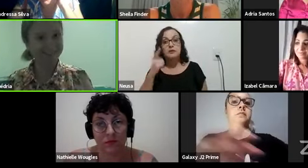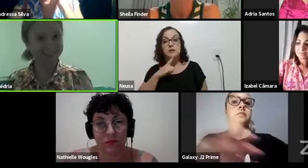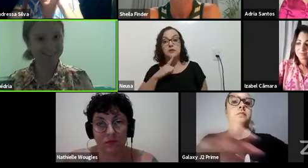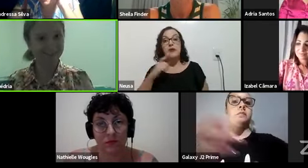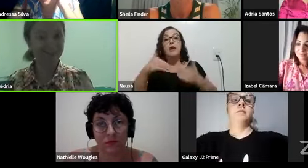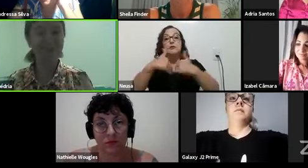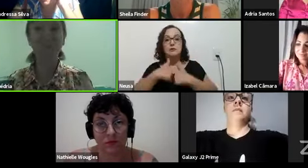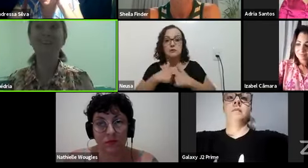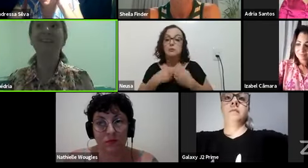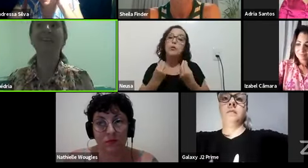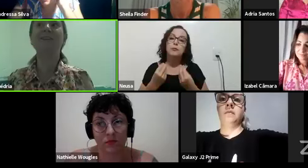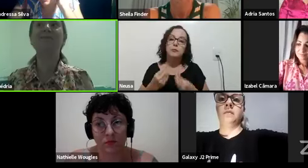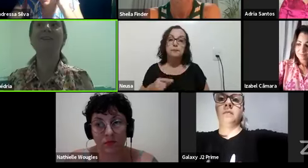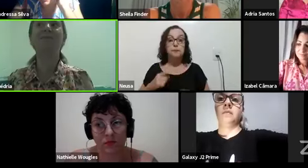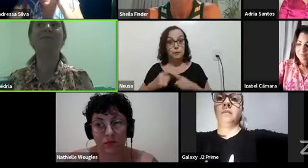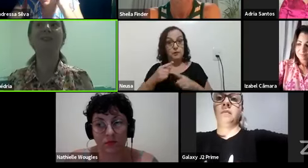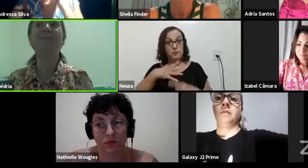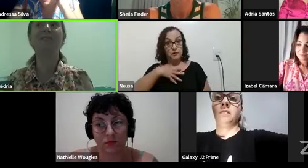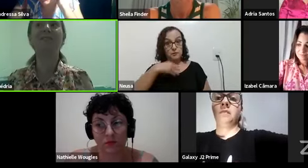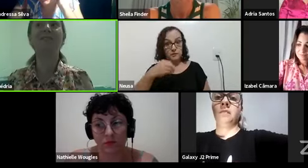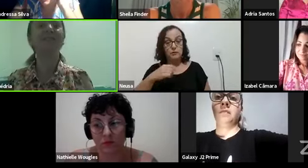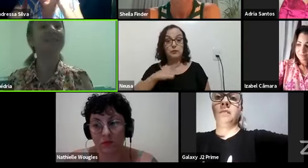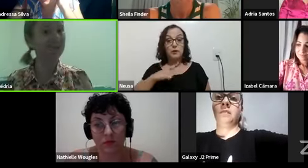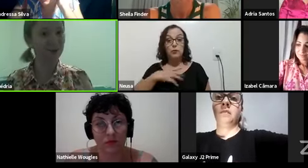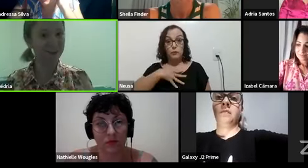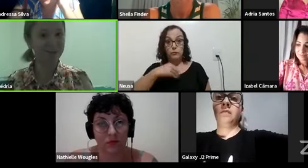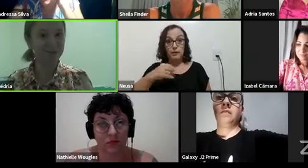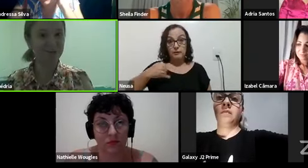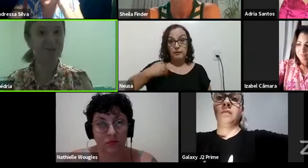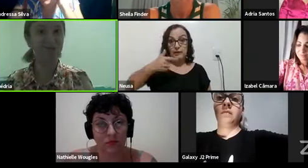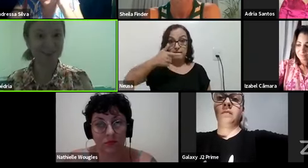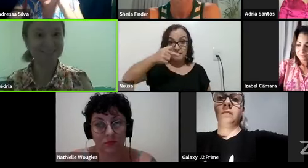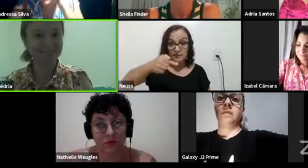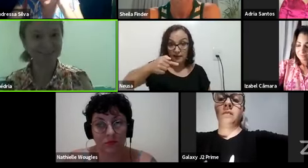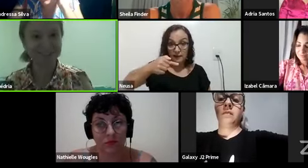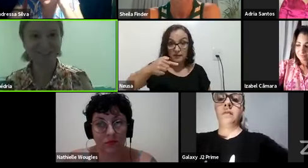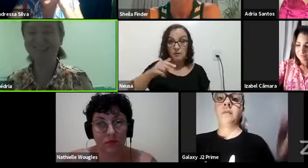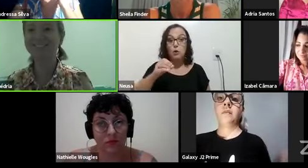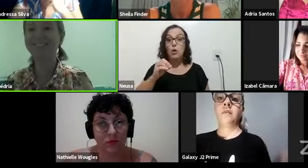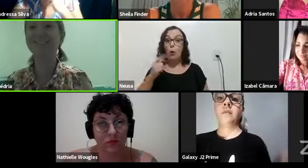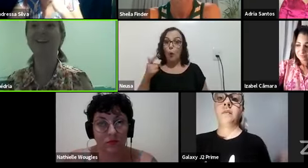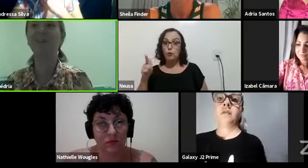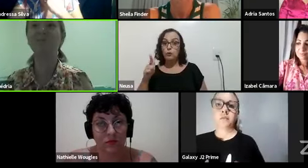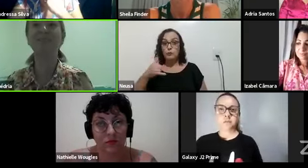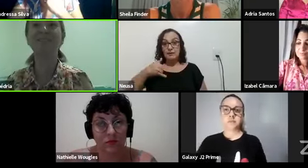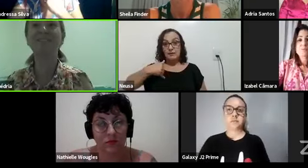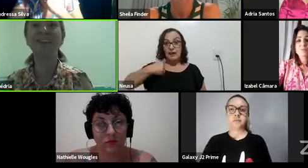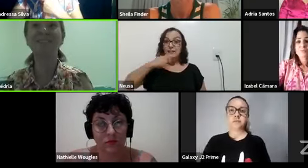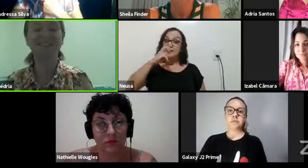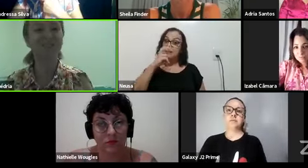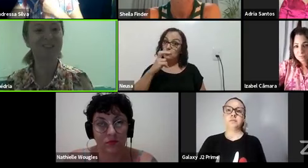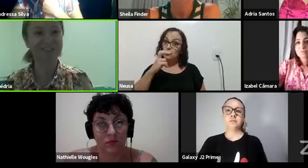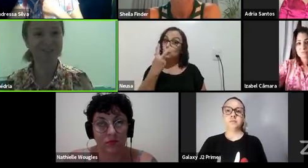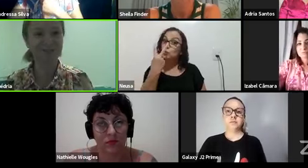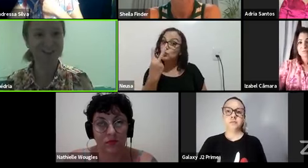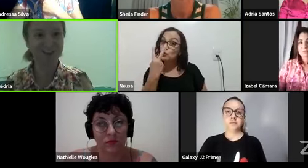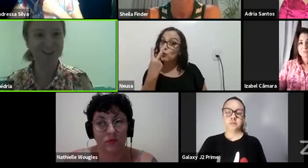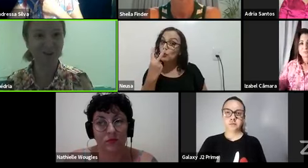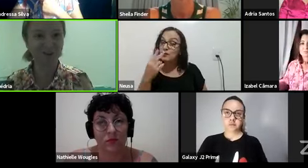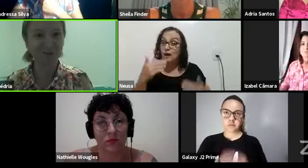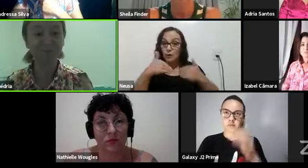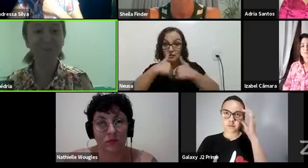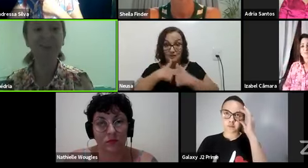filho de 7 anos e eu tenho um filho de 5 anos, os dois são autistas, né? O meu filho de 7 anos